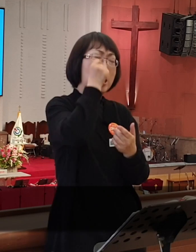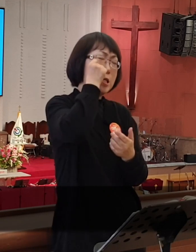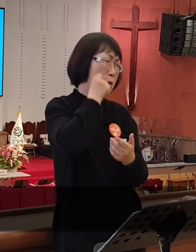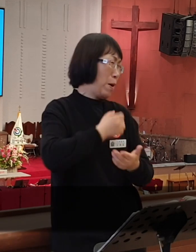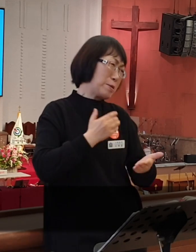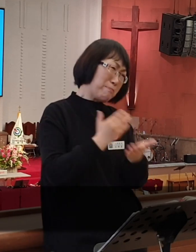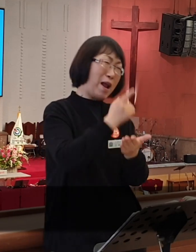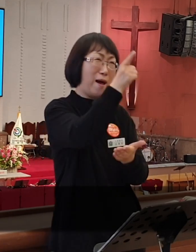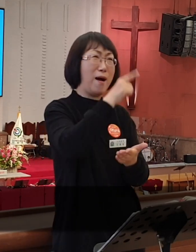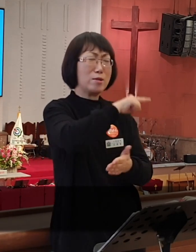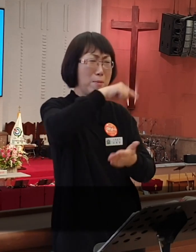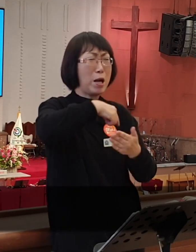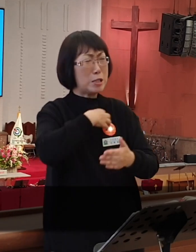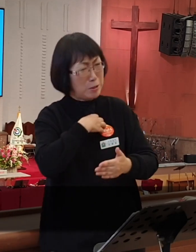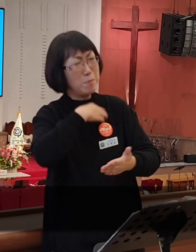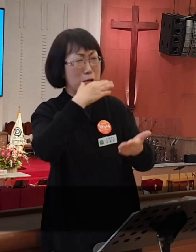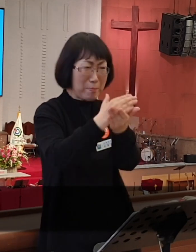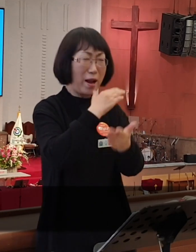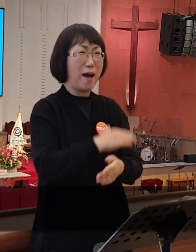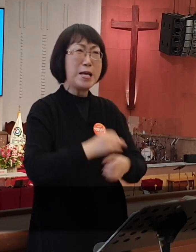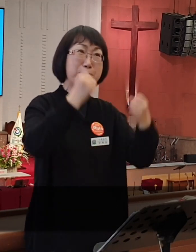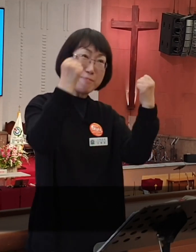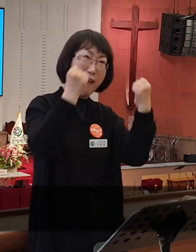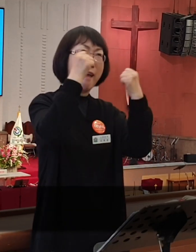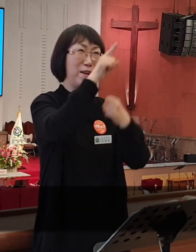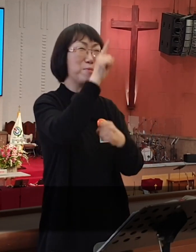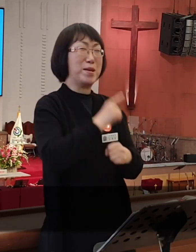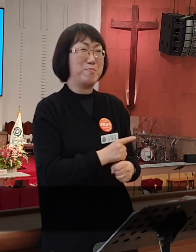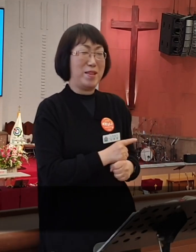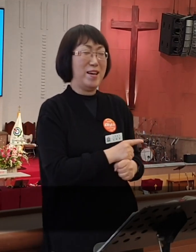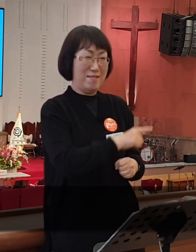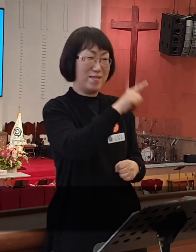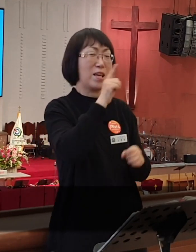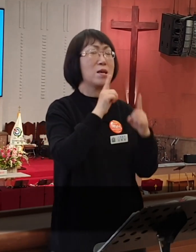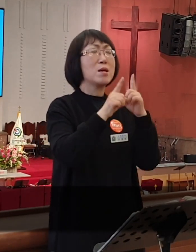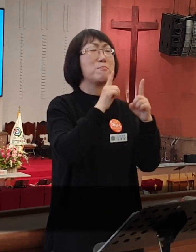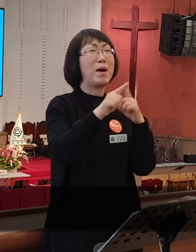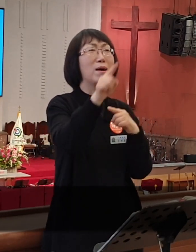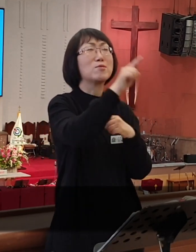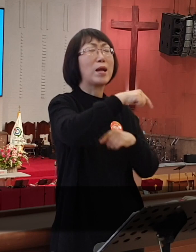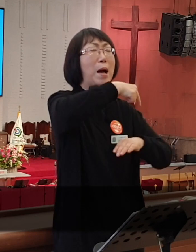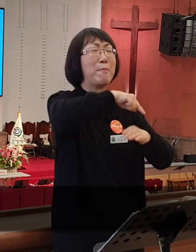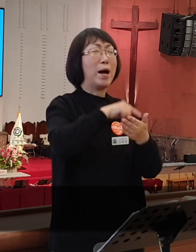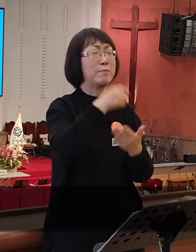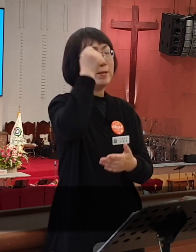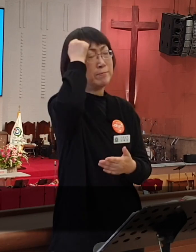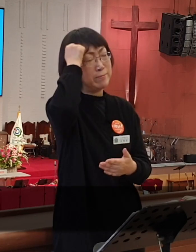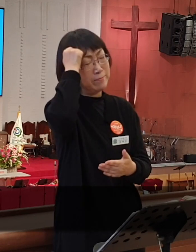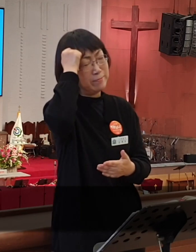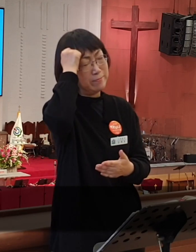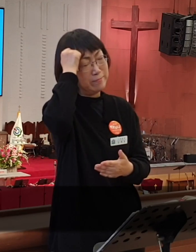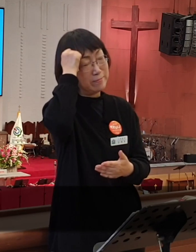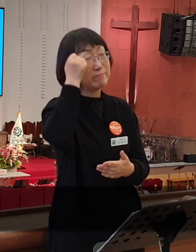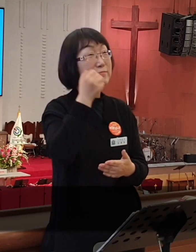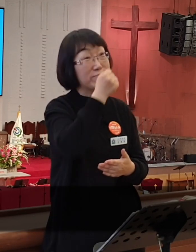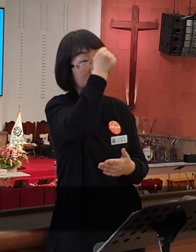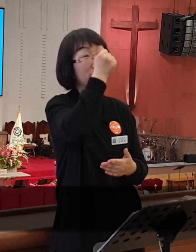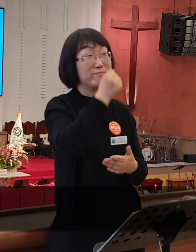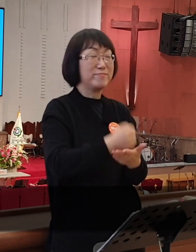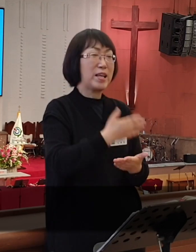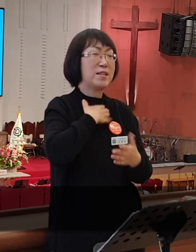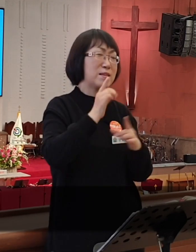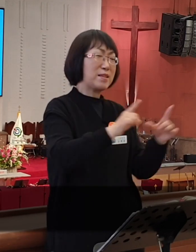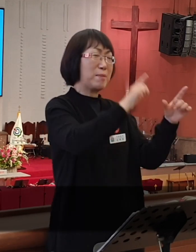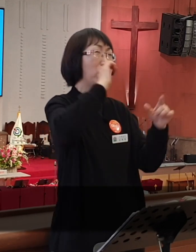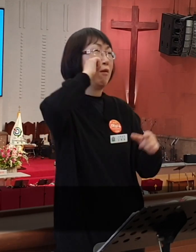슬퍼하지 말아라. 너희 마음에 근심하지 말아라. 우리가 이 말씀을 마음에 담아 두셔야 됩니다. 내